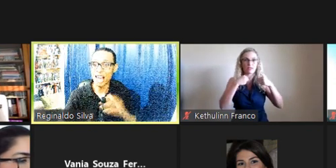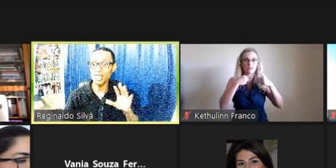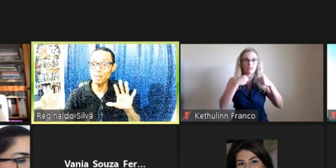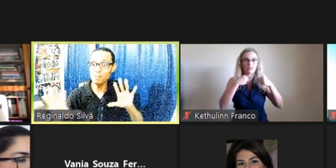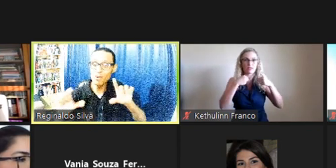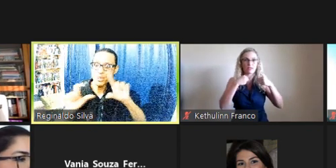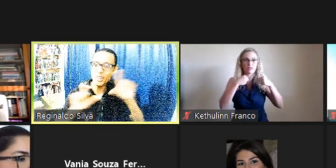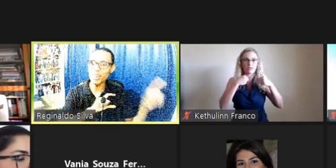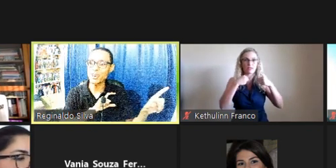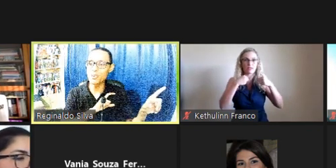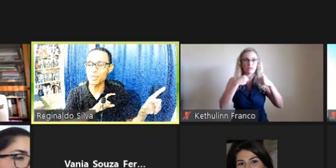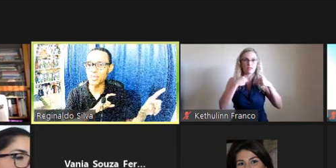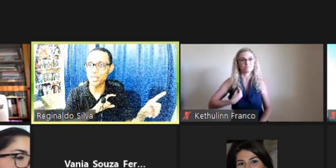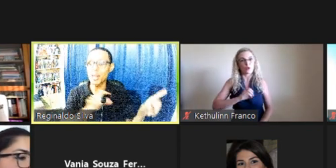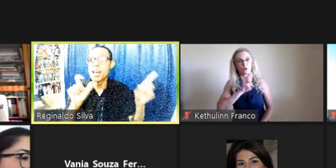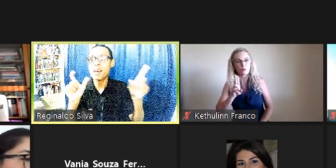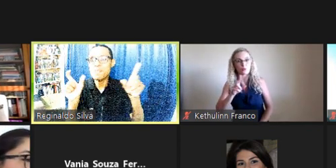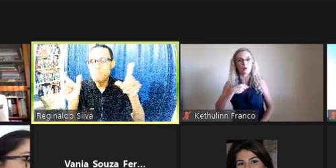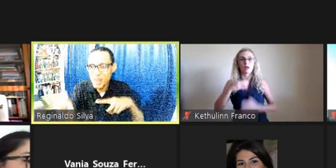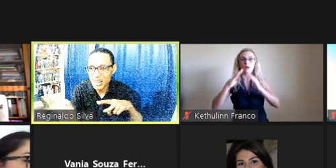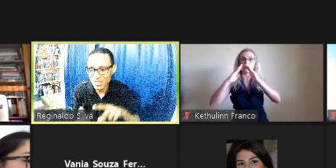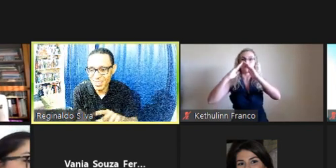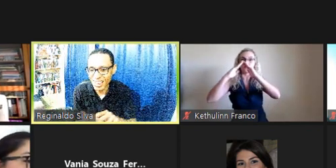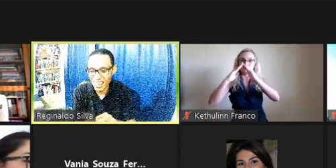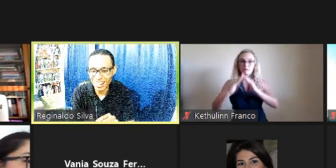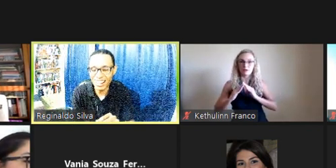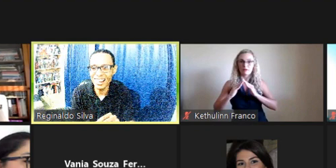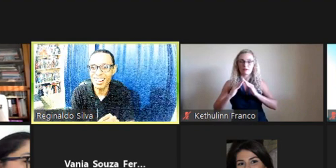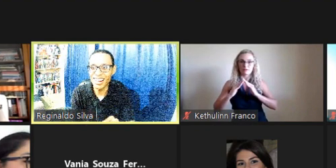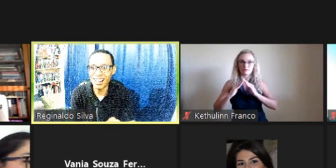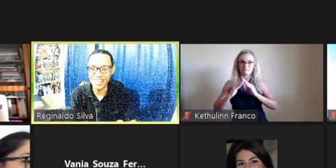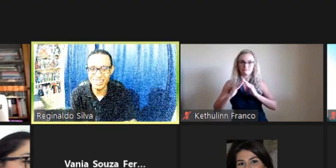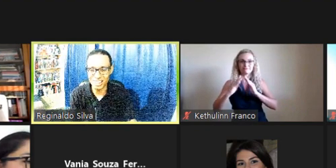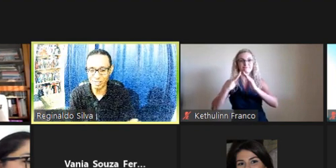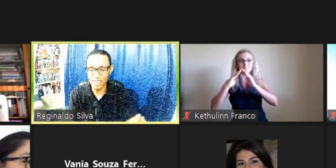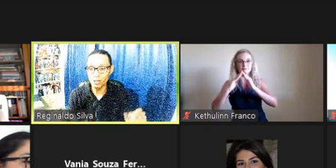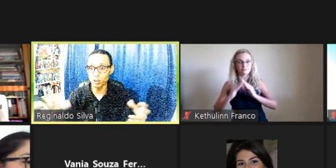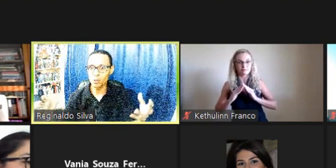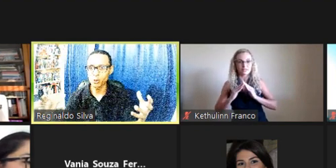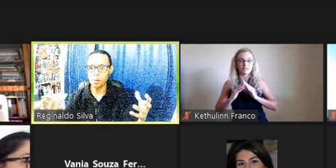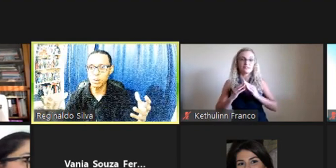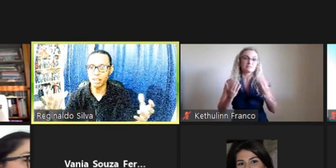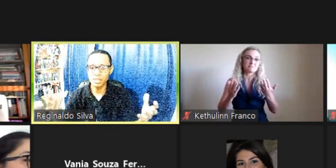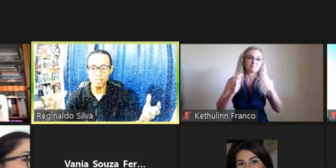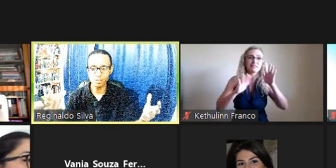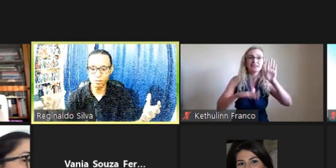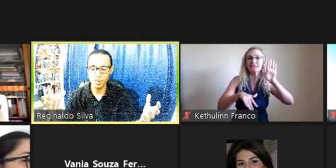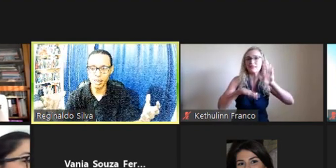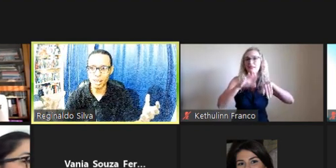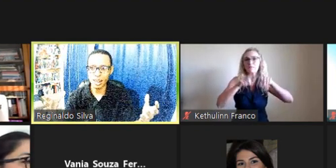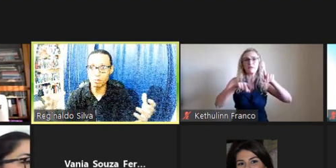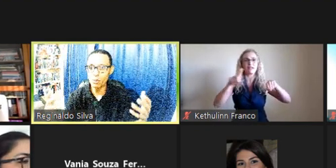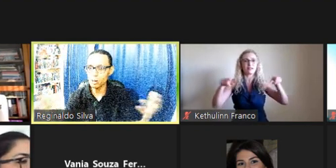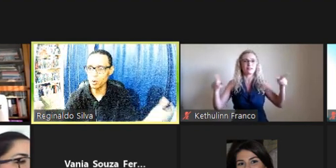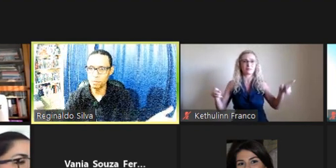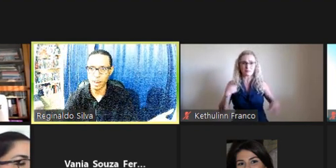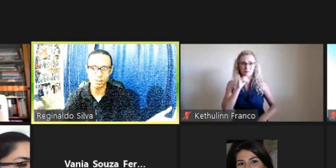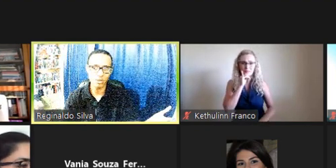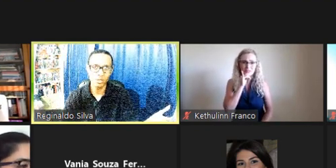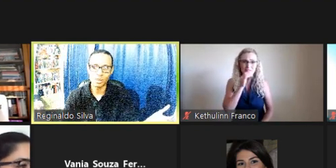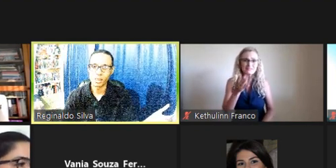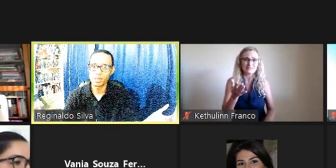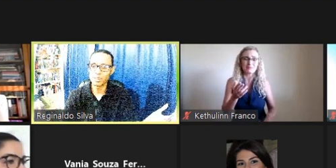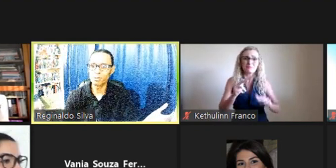Aí já muda o contexto. Por isso que a questão, né, do aplicativo é muito